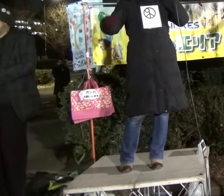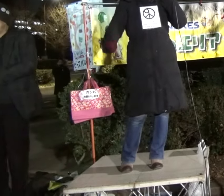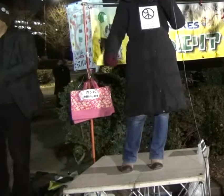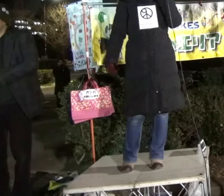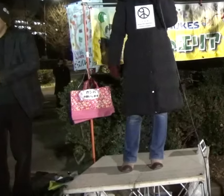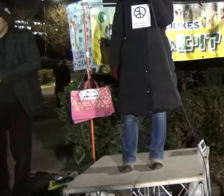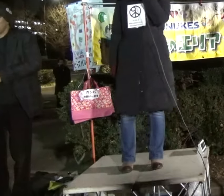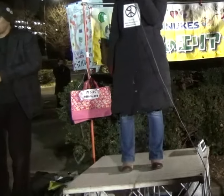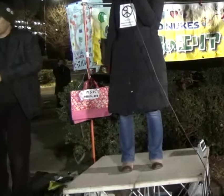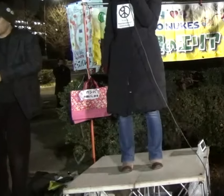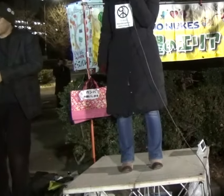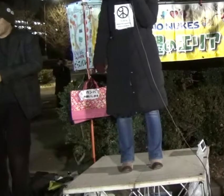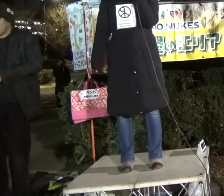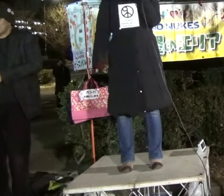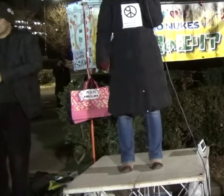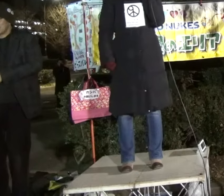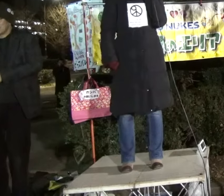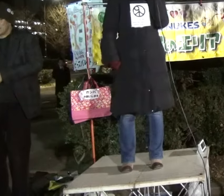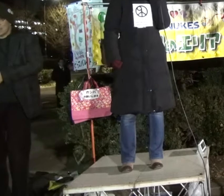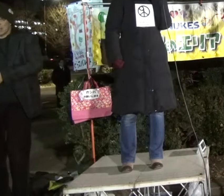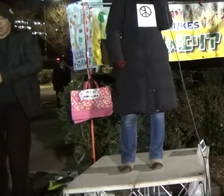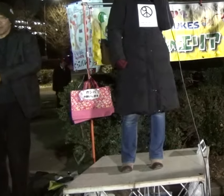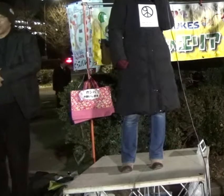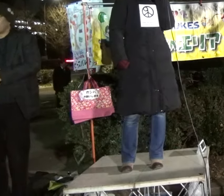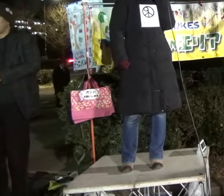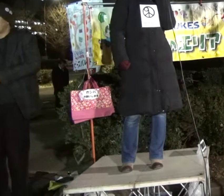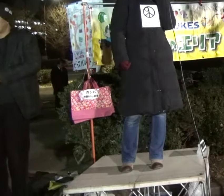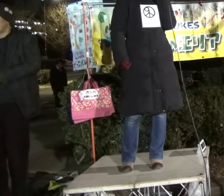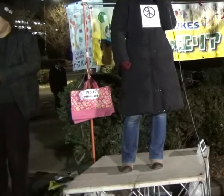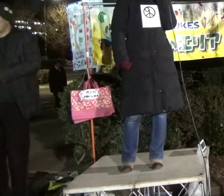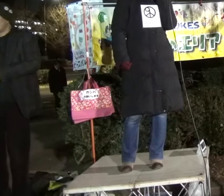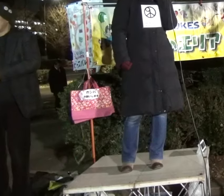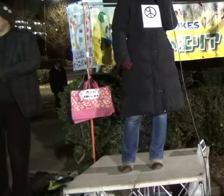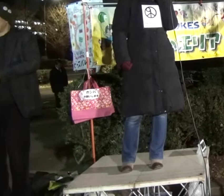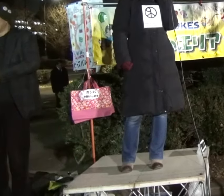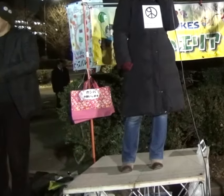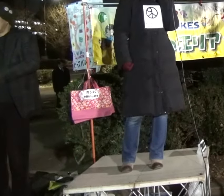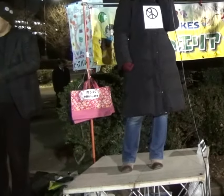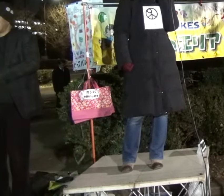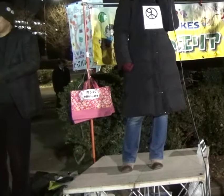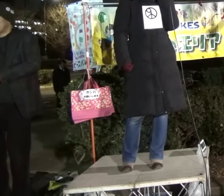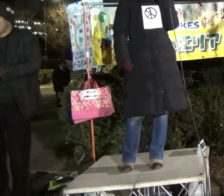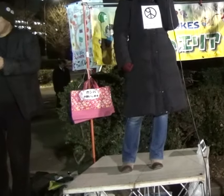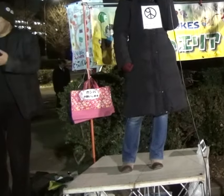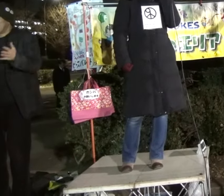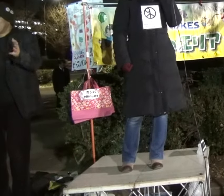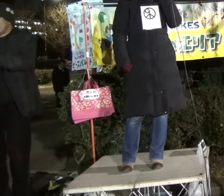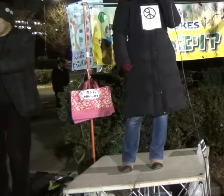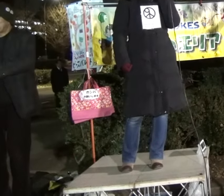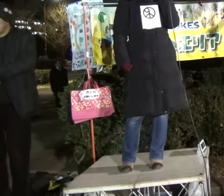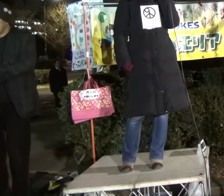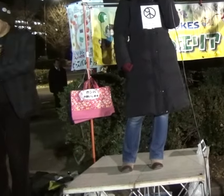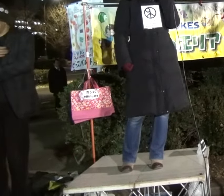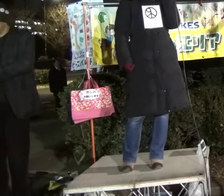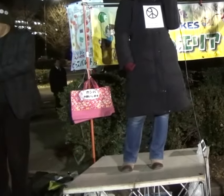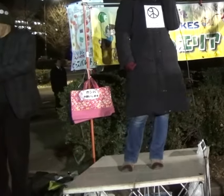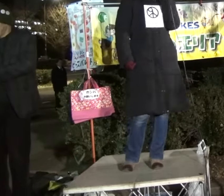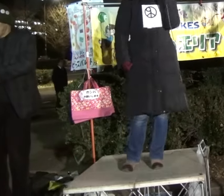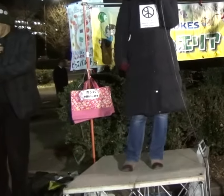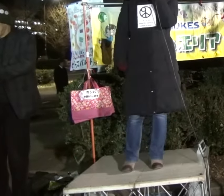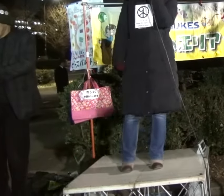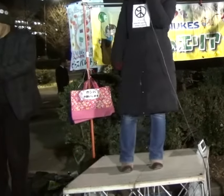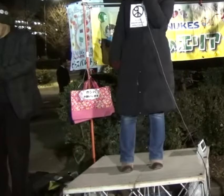地さんもね、この間来てくれたしね。 僕らどんどん、僕らいなくてもできる よ。できるね。 大丈夫、大丈夫。 そうね、うん、